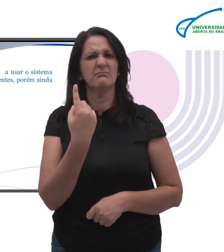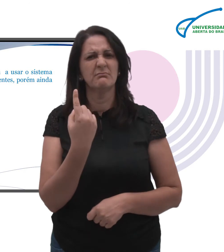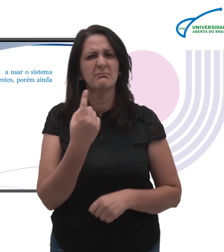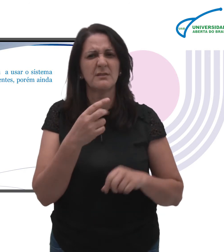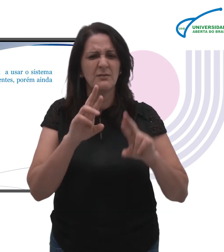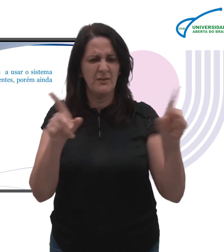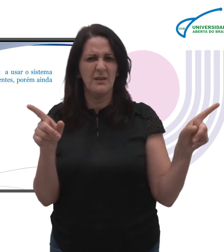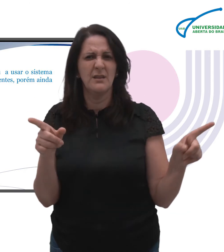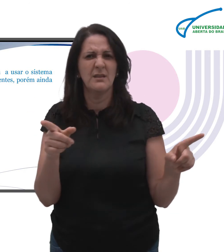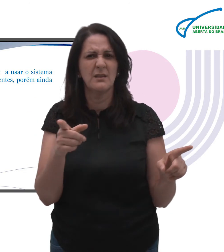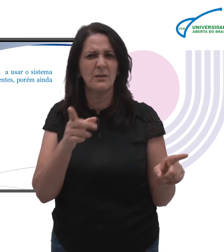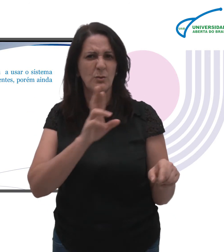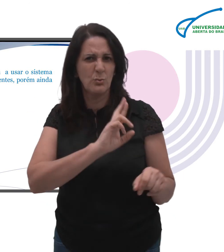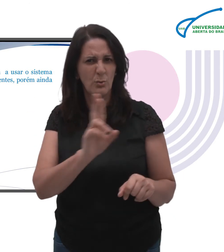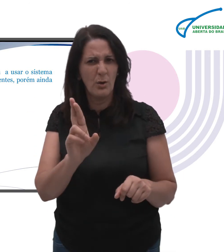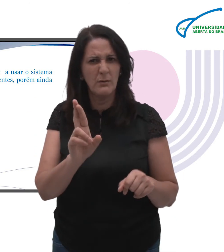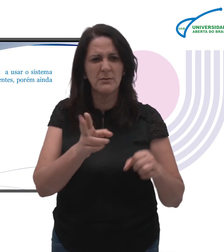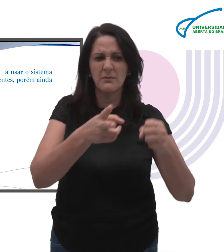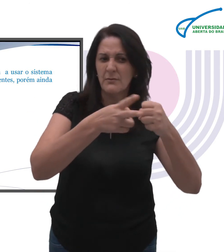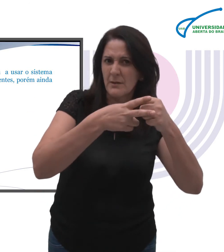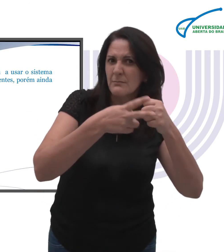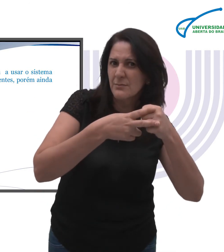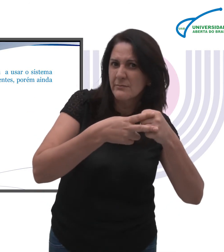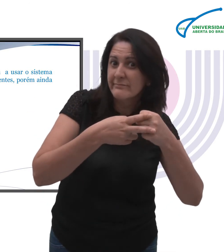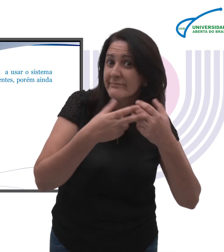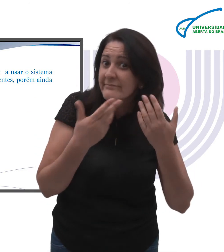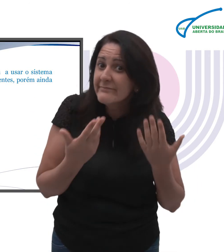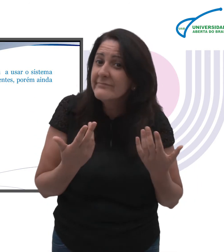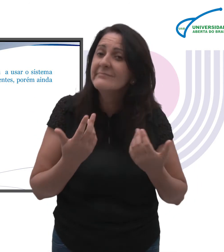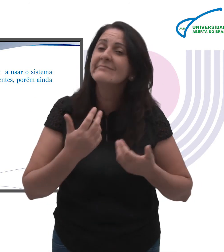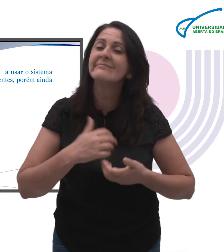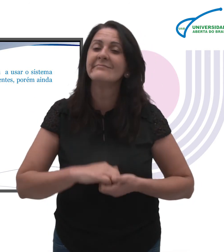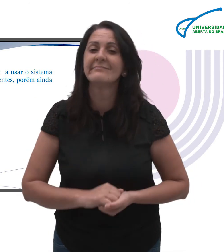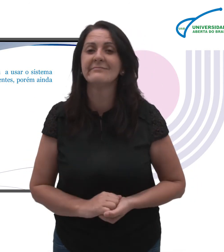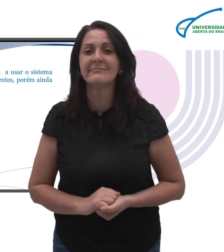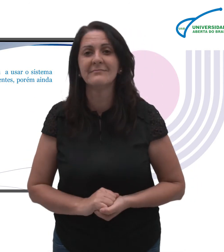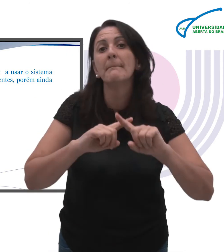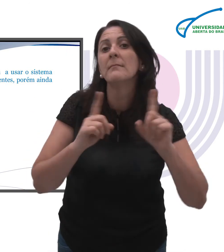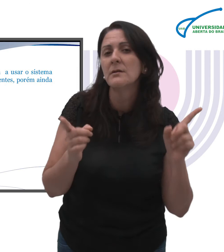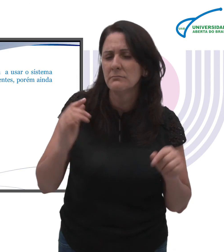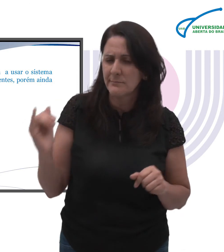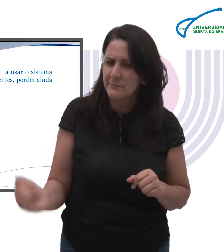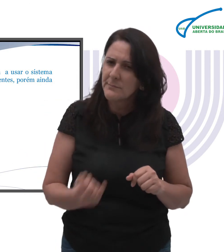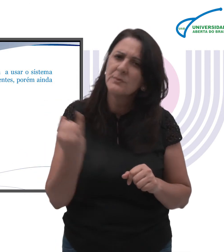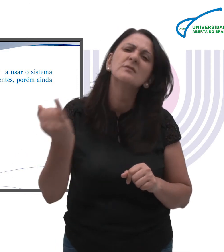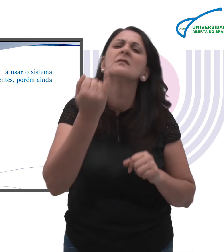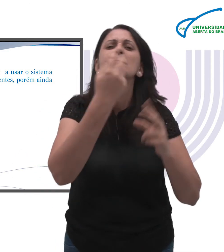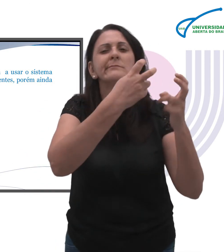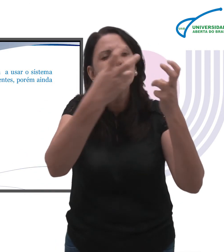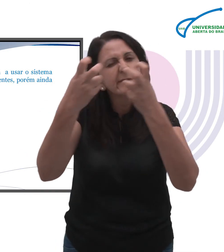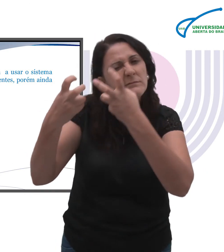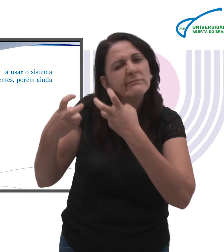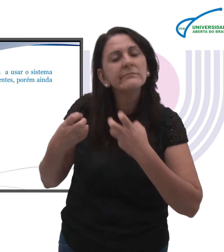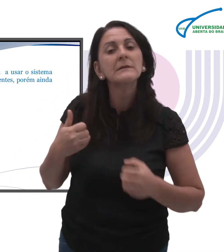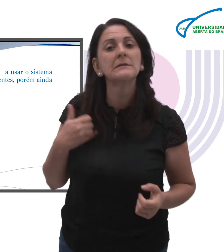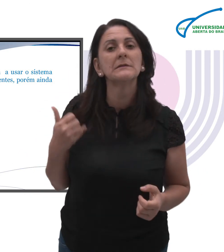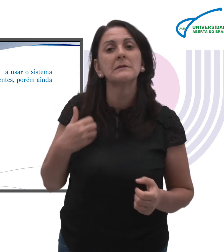começam a usar formas idiosincráticas para diferenciar nomes e verbos. É importante perceber que